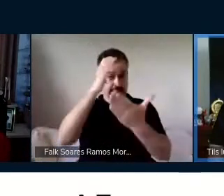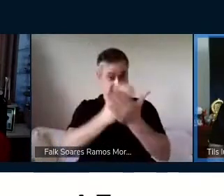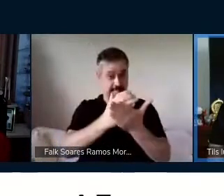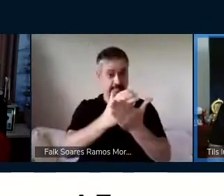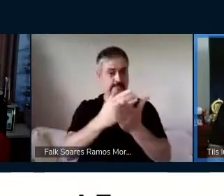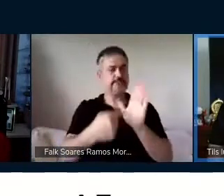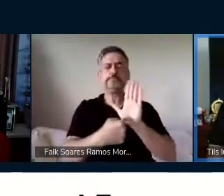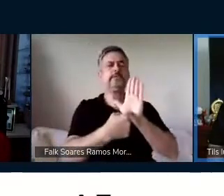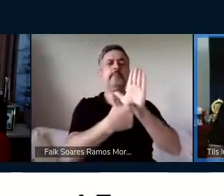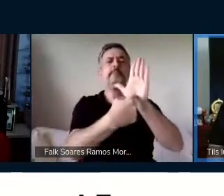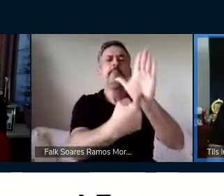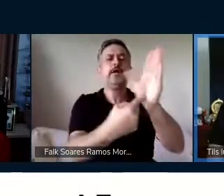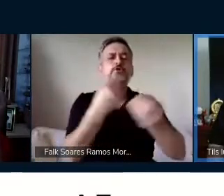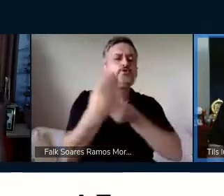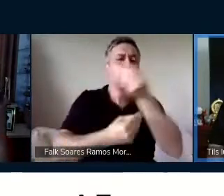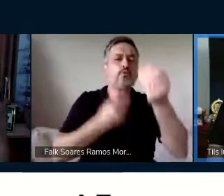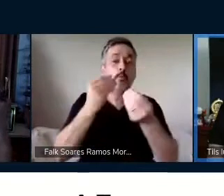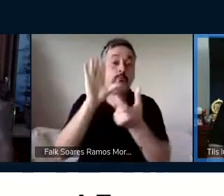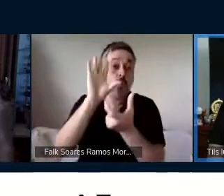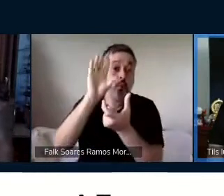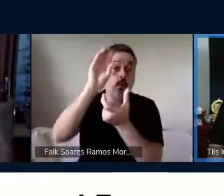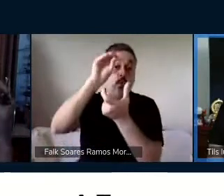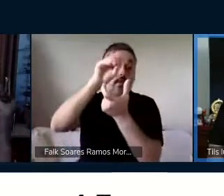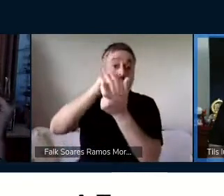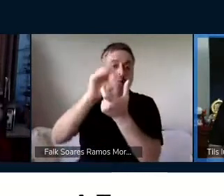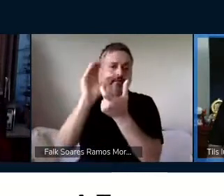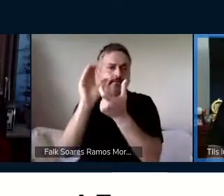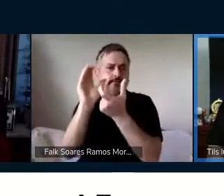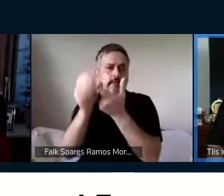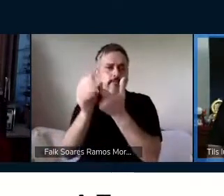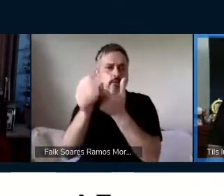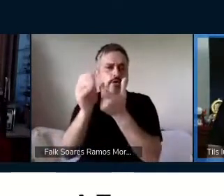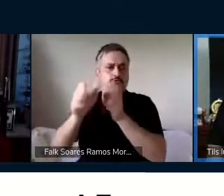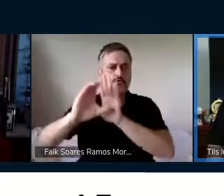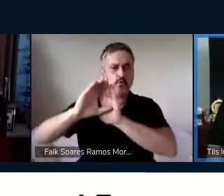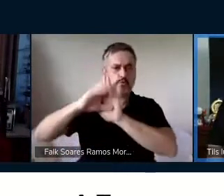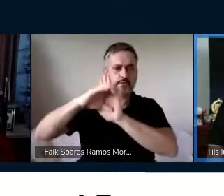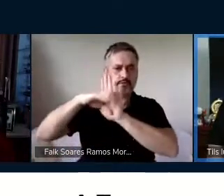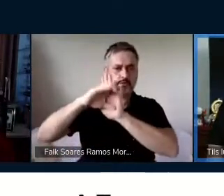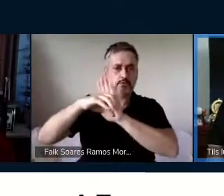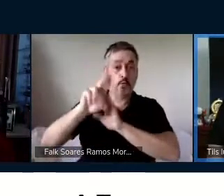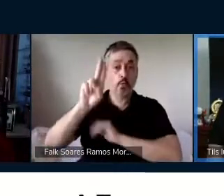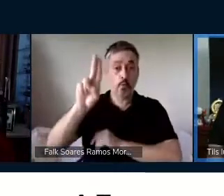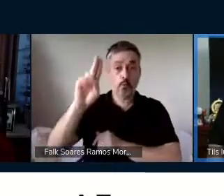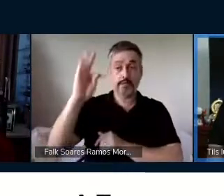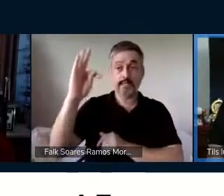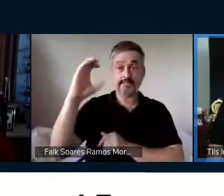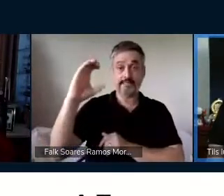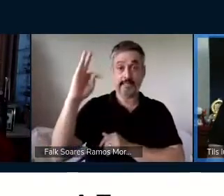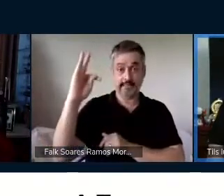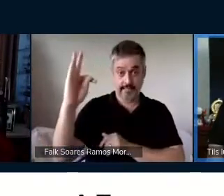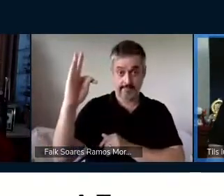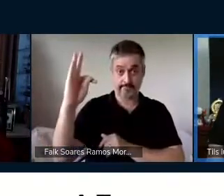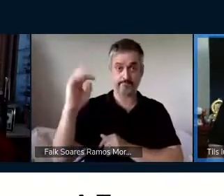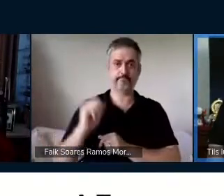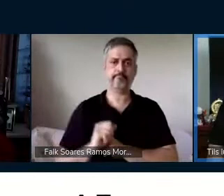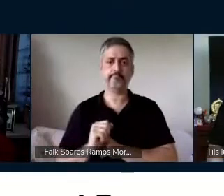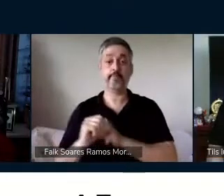Bem, a tese apresenta como postulado que a unidade terminológica